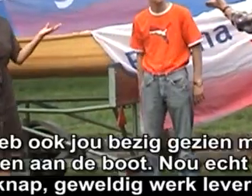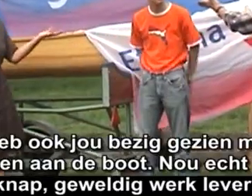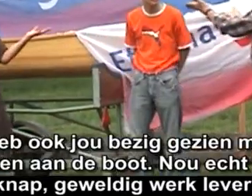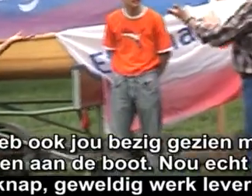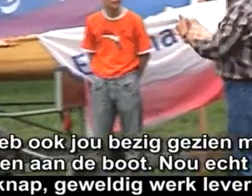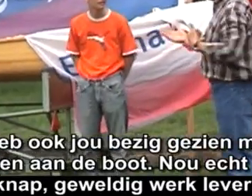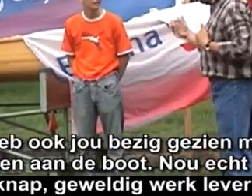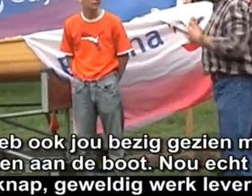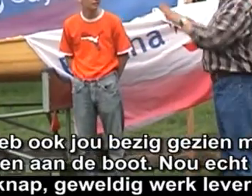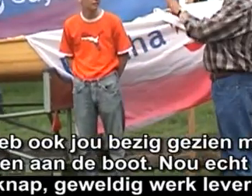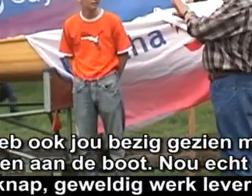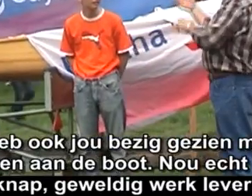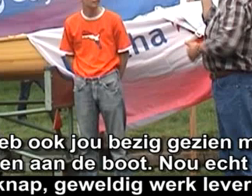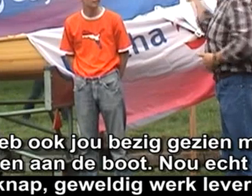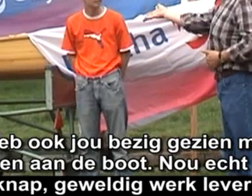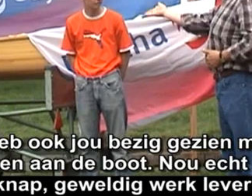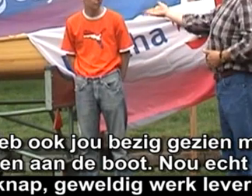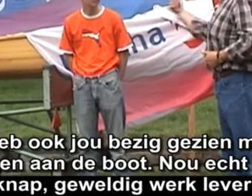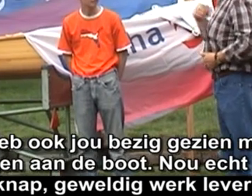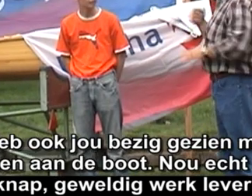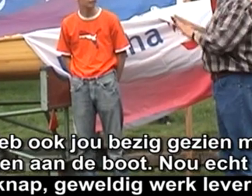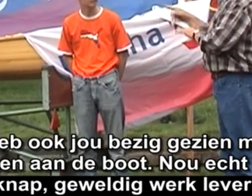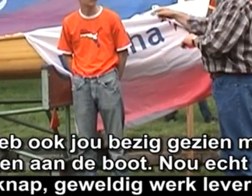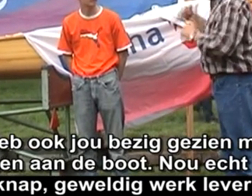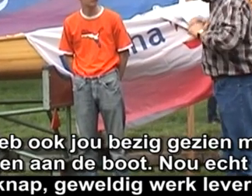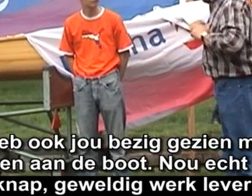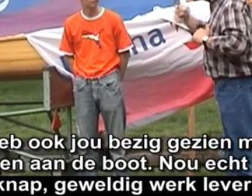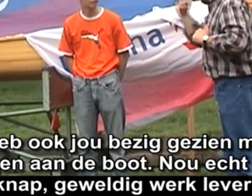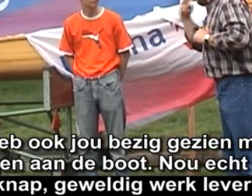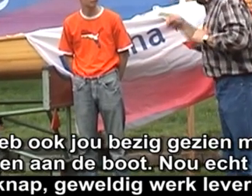Martin, ook jij, ik heb jou ook bezig gezien met het werken aan de boot.